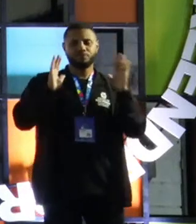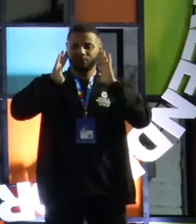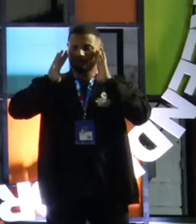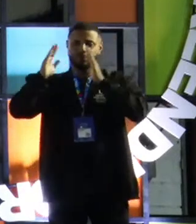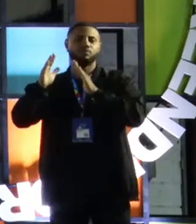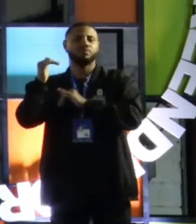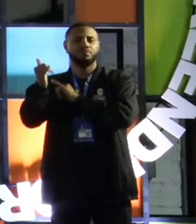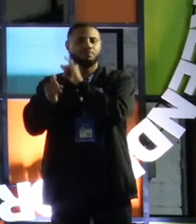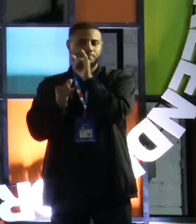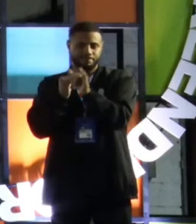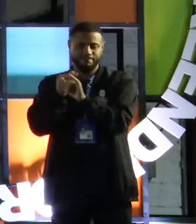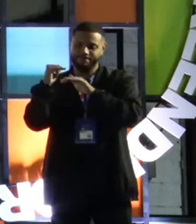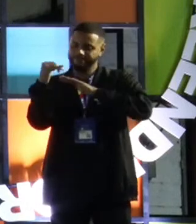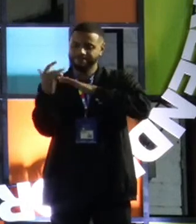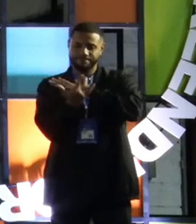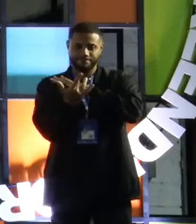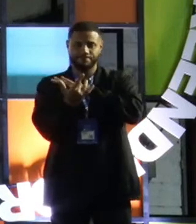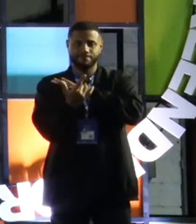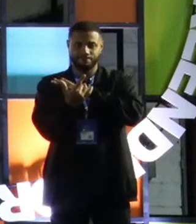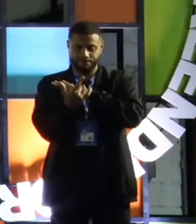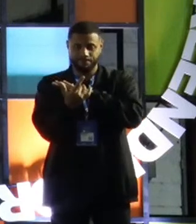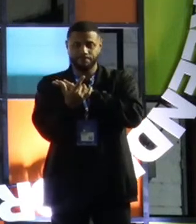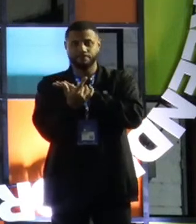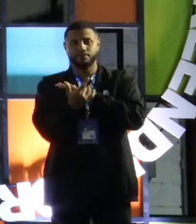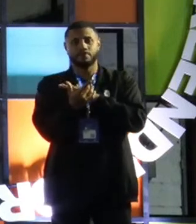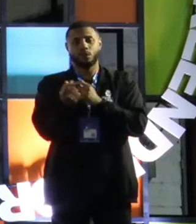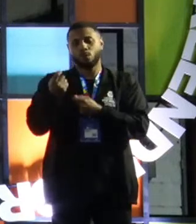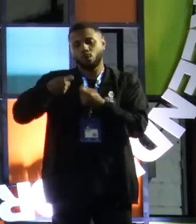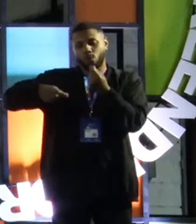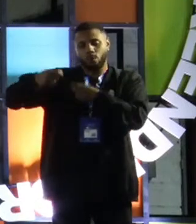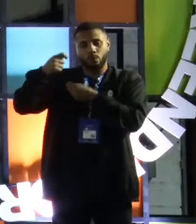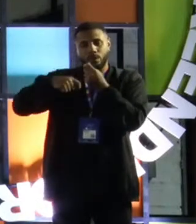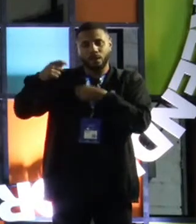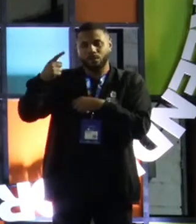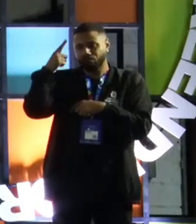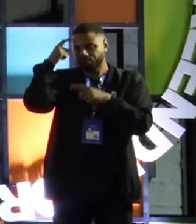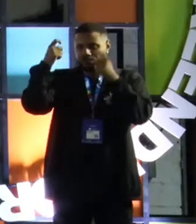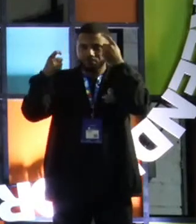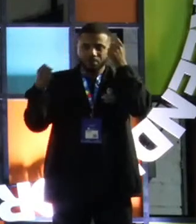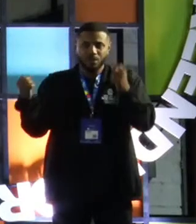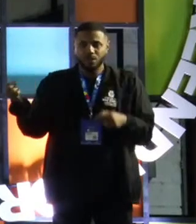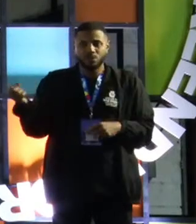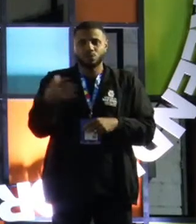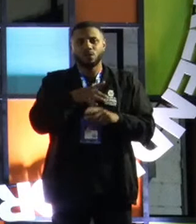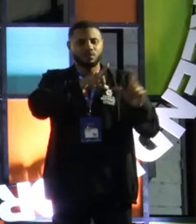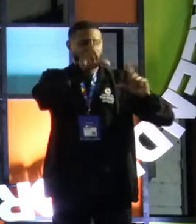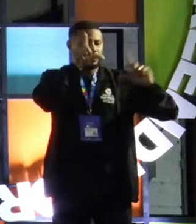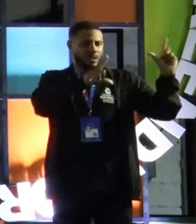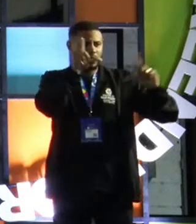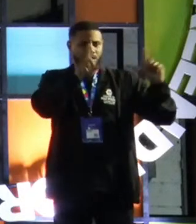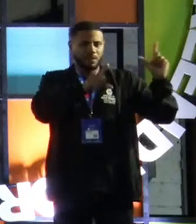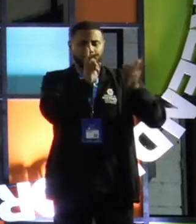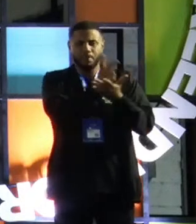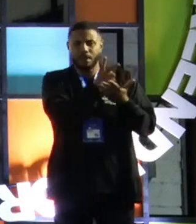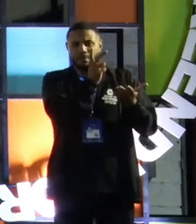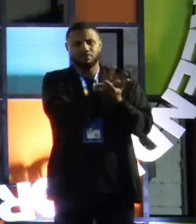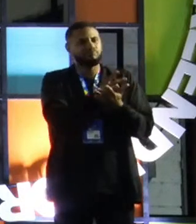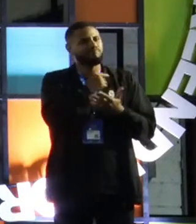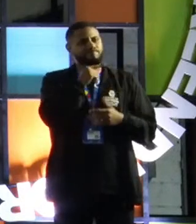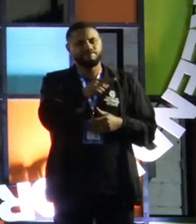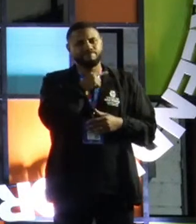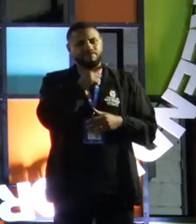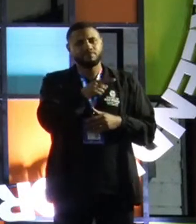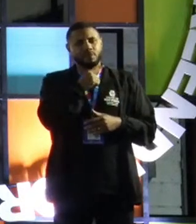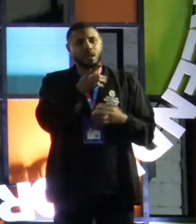school. Por quê? A economia criativa, ela tomou o espaço da TV aberta. Não é à toa que a TV aberta